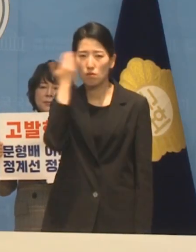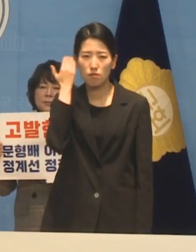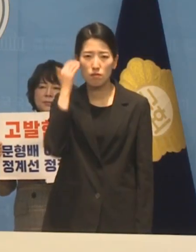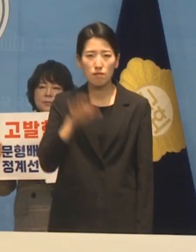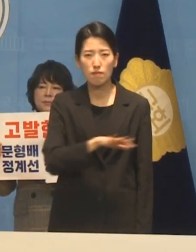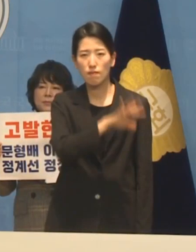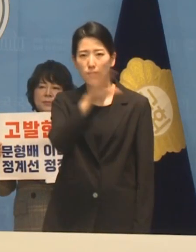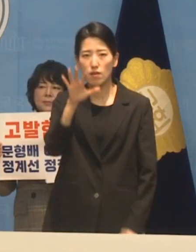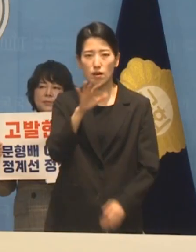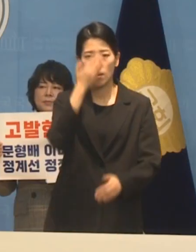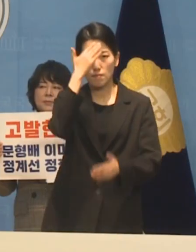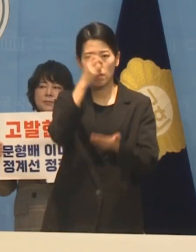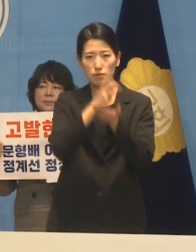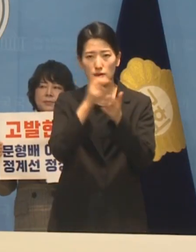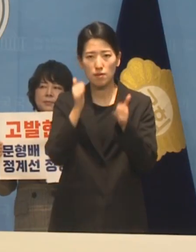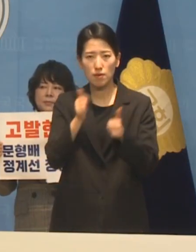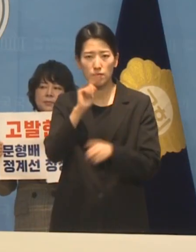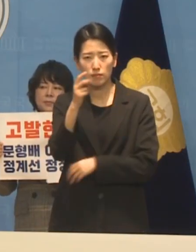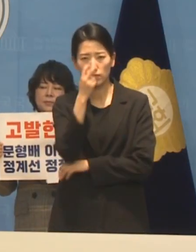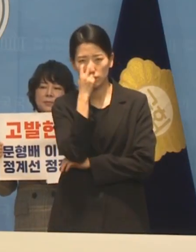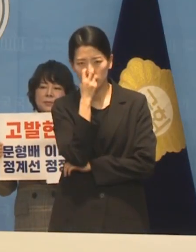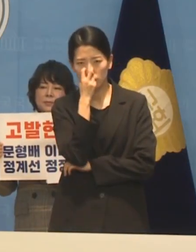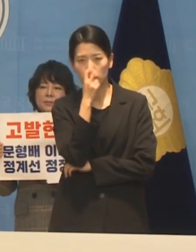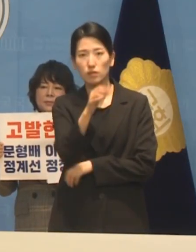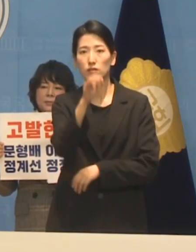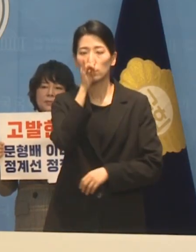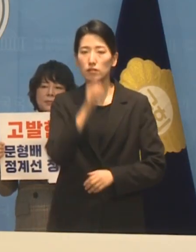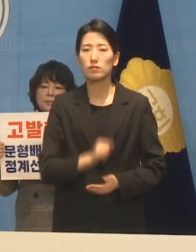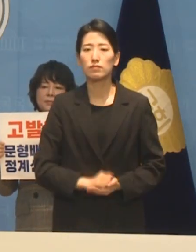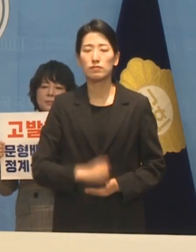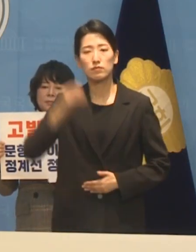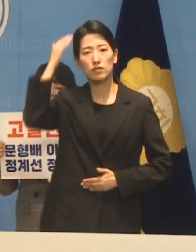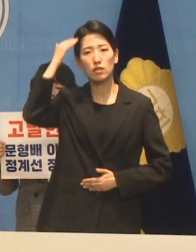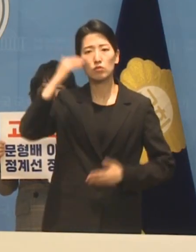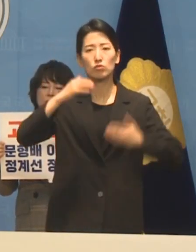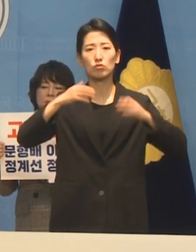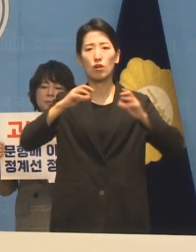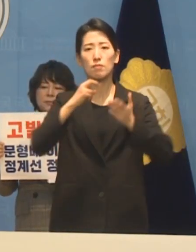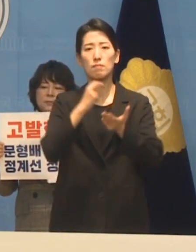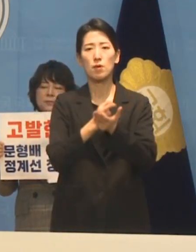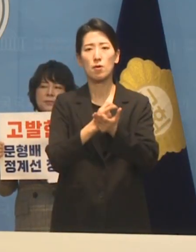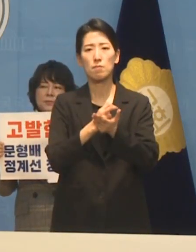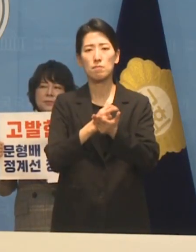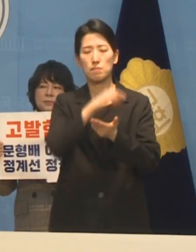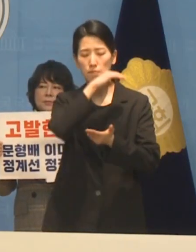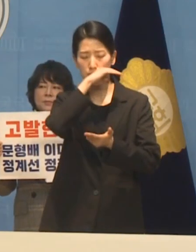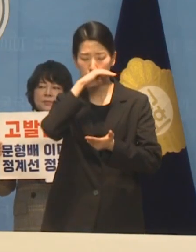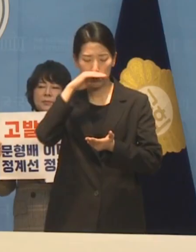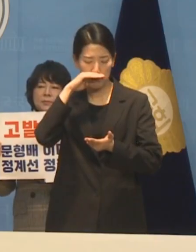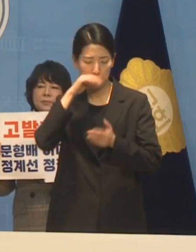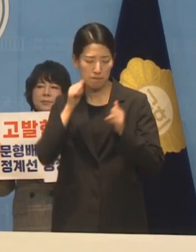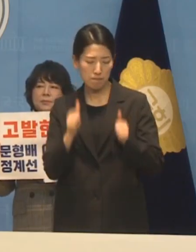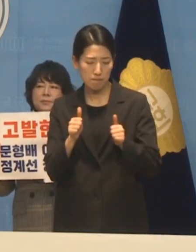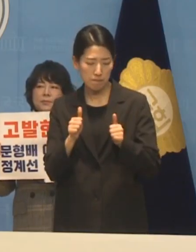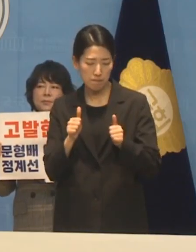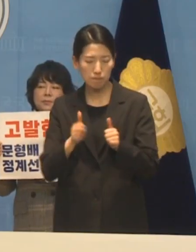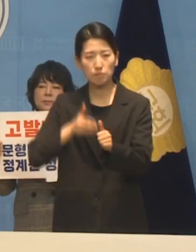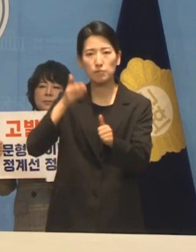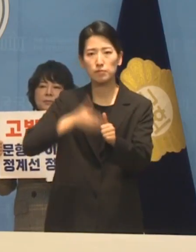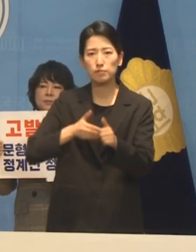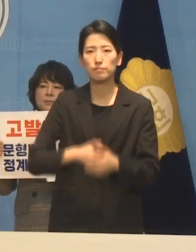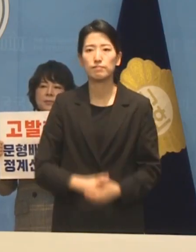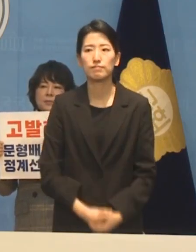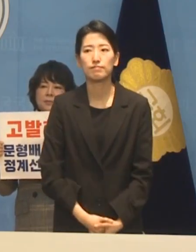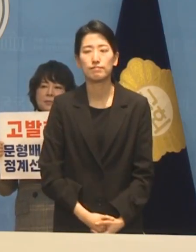다 지켜보고 있습니다. 우리나라 헌법과 그의 위상에 걸맞는 결정을 내리시길 강력히 촉구합니다. 이제